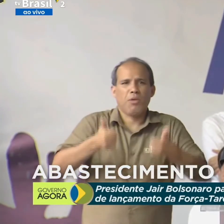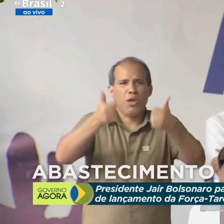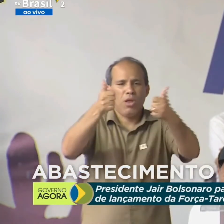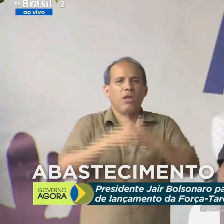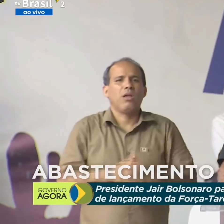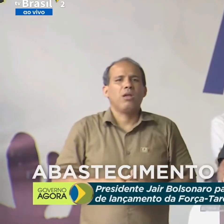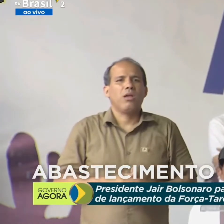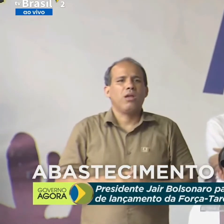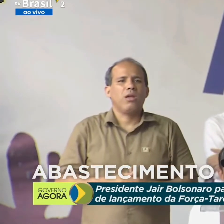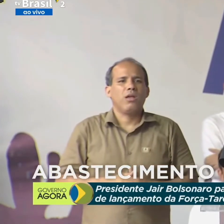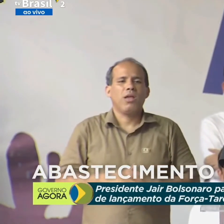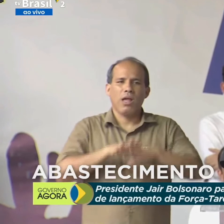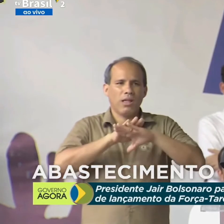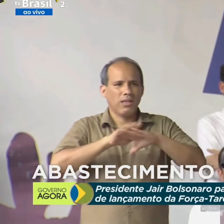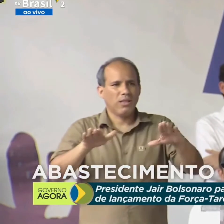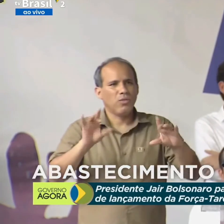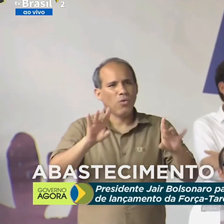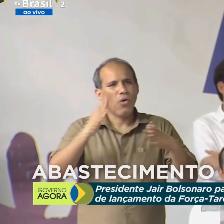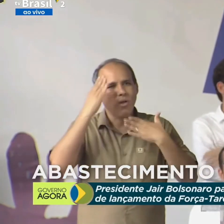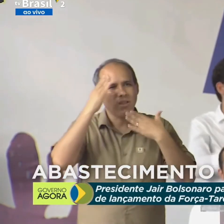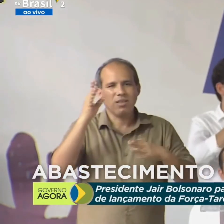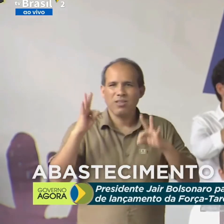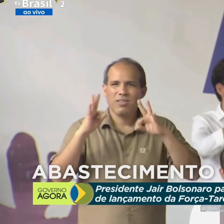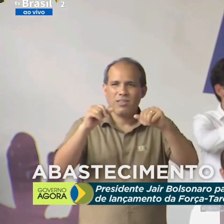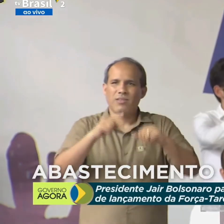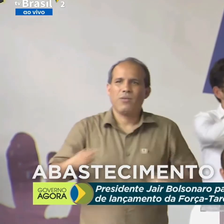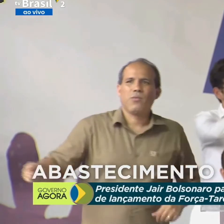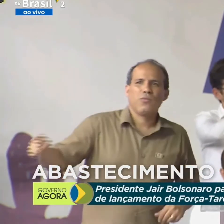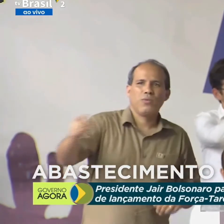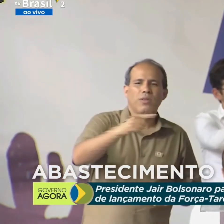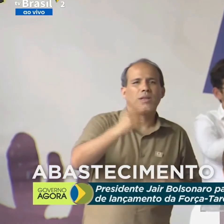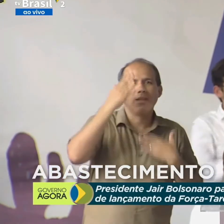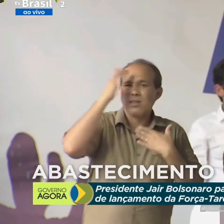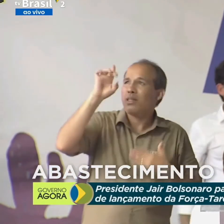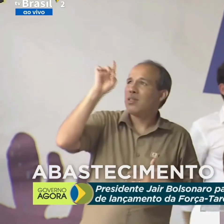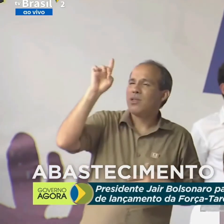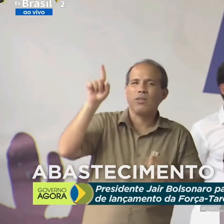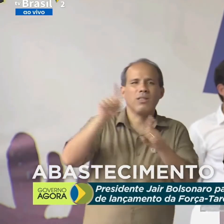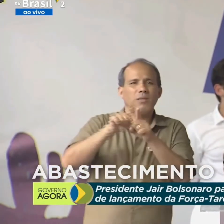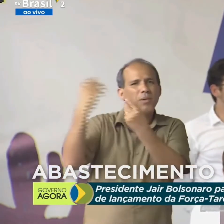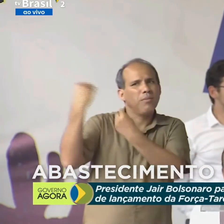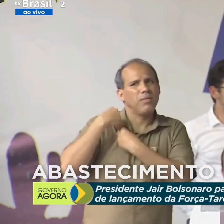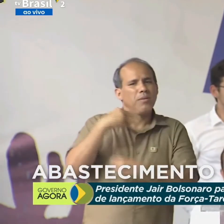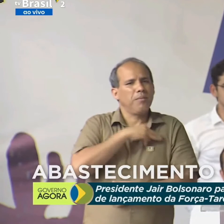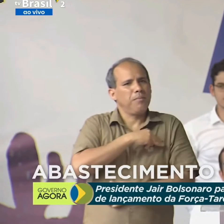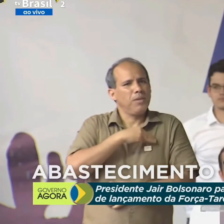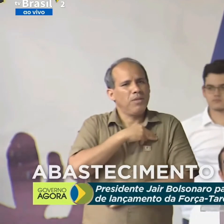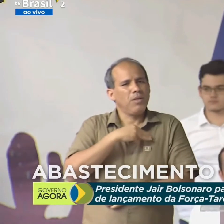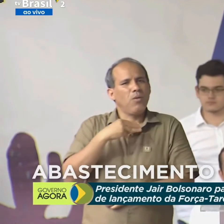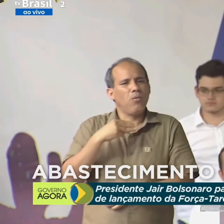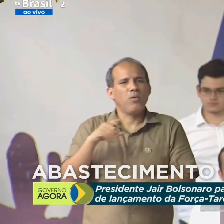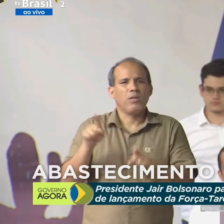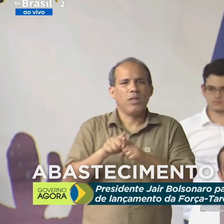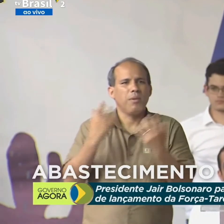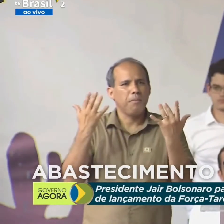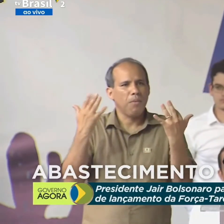Assim sendo, eu só tenho a agradecer a todos vocês, agradecer a Deus pela missão que Ele me deu, que